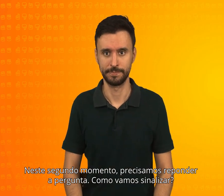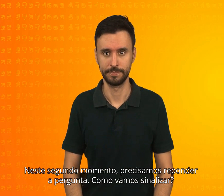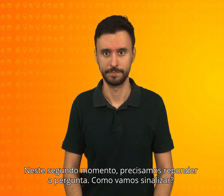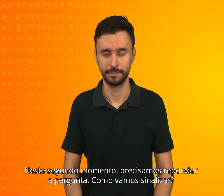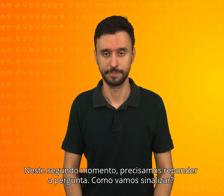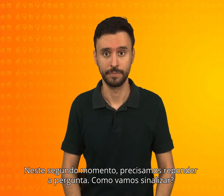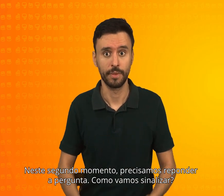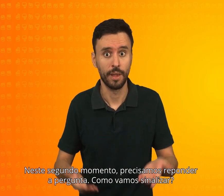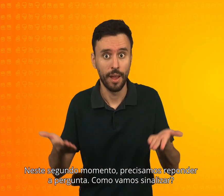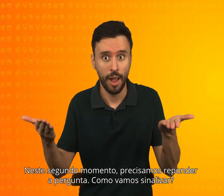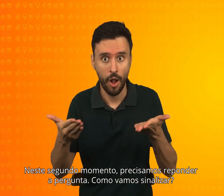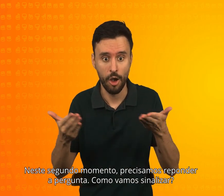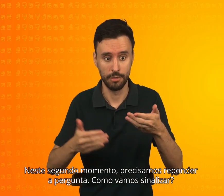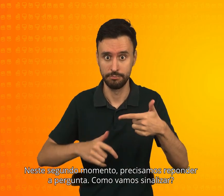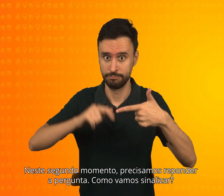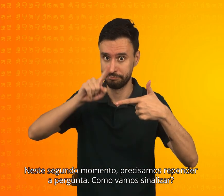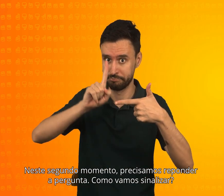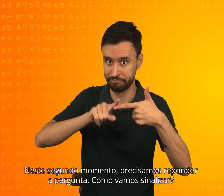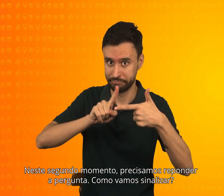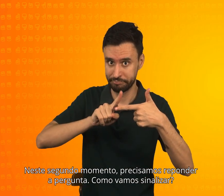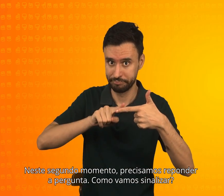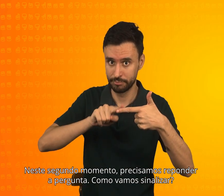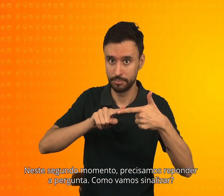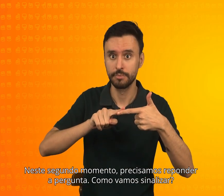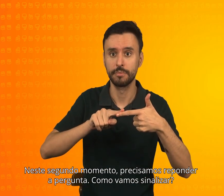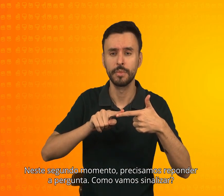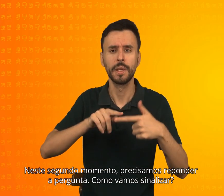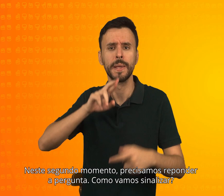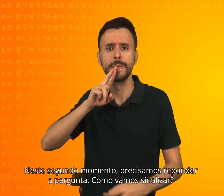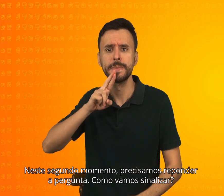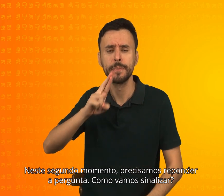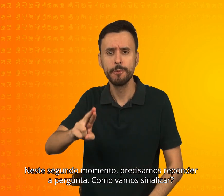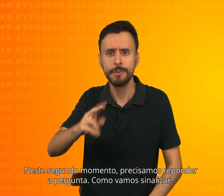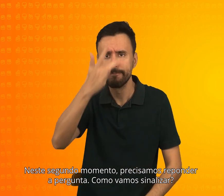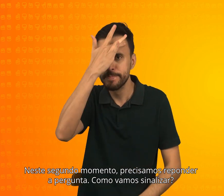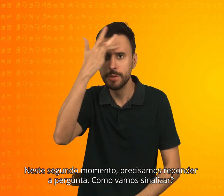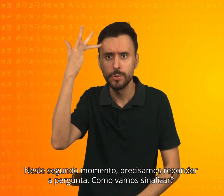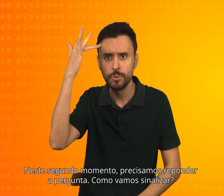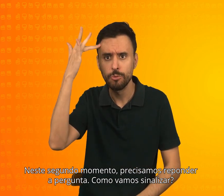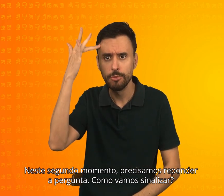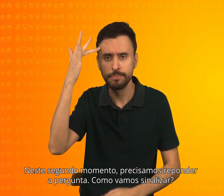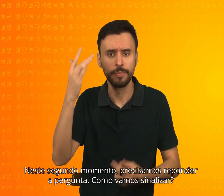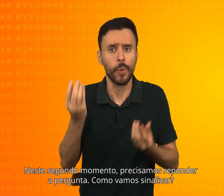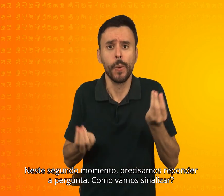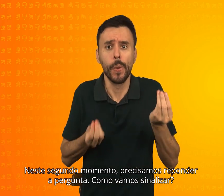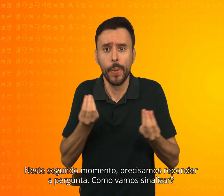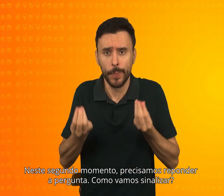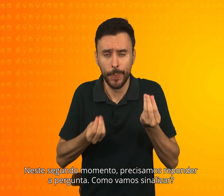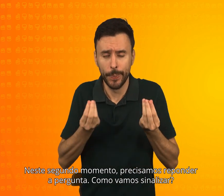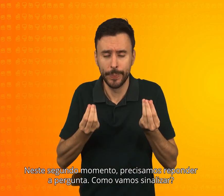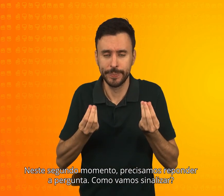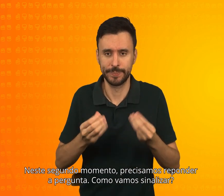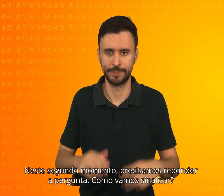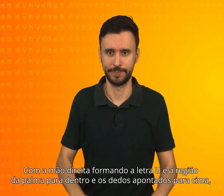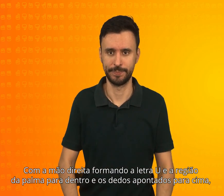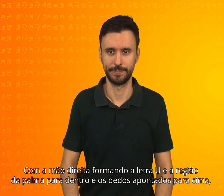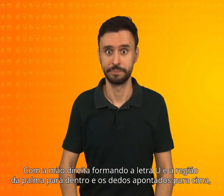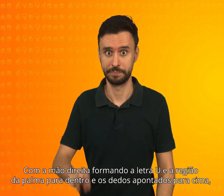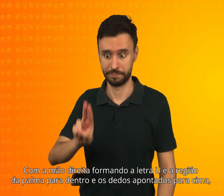Neste segundo momento, precisamos responder a pergunta. Como vamos sinalizar? Com a mão direita